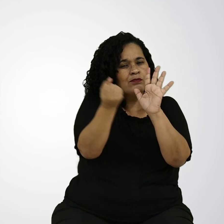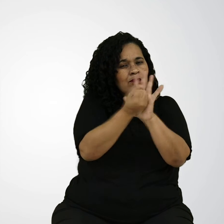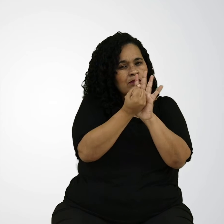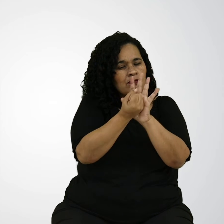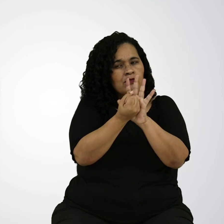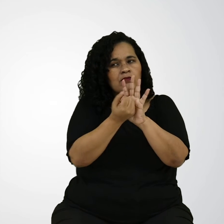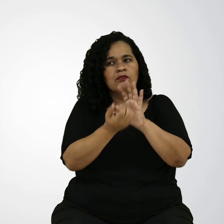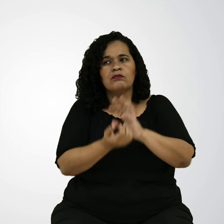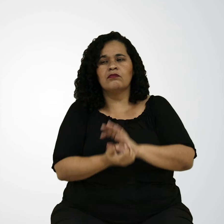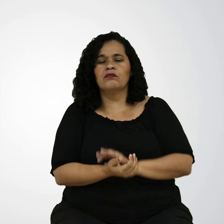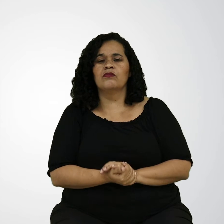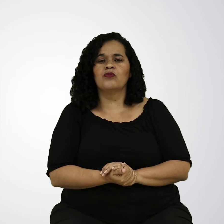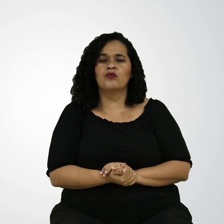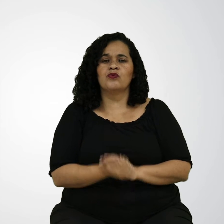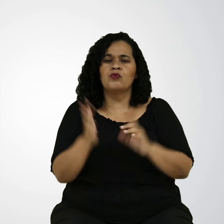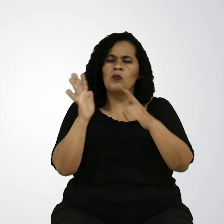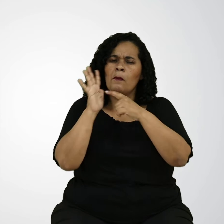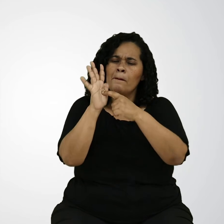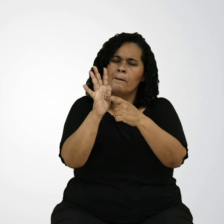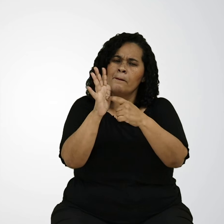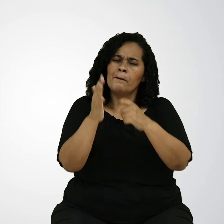o gnosticismo como